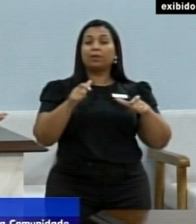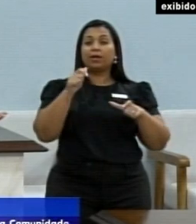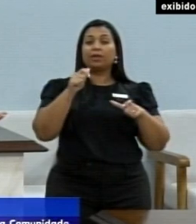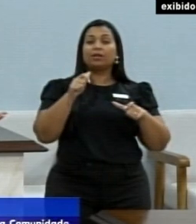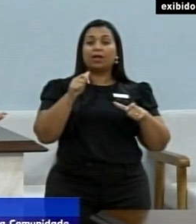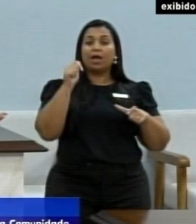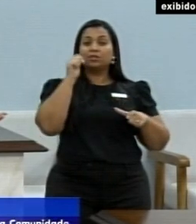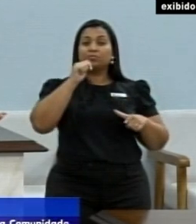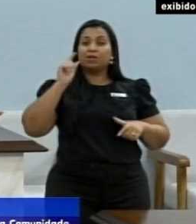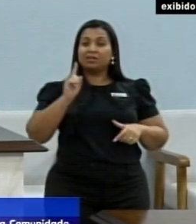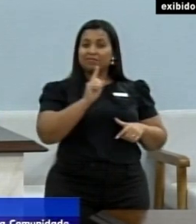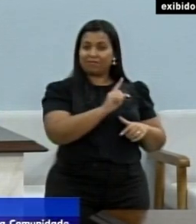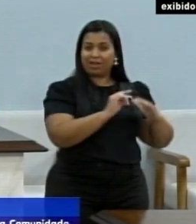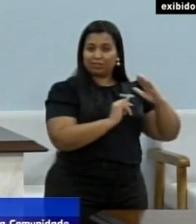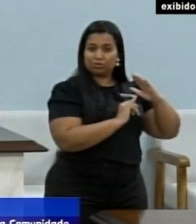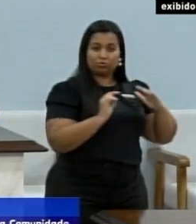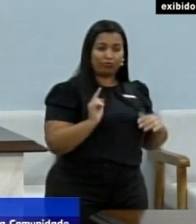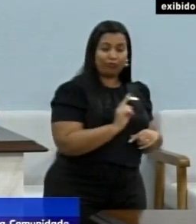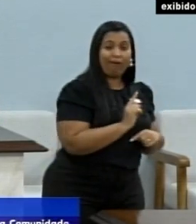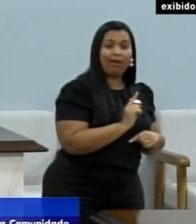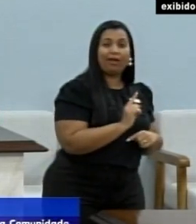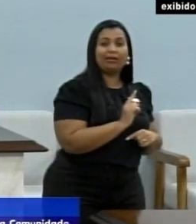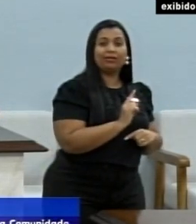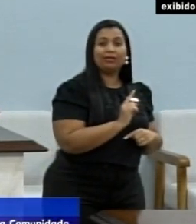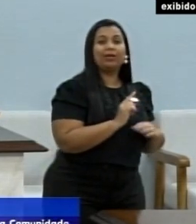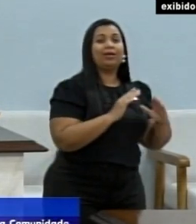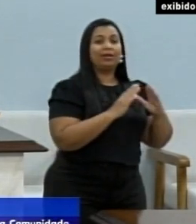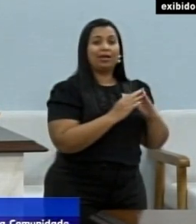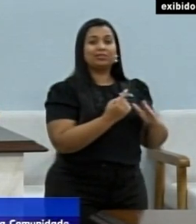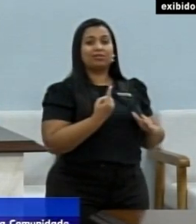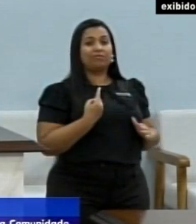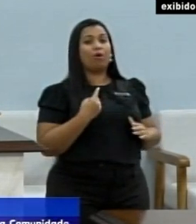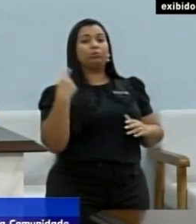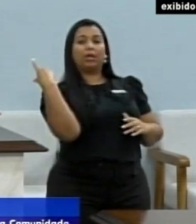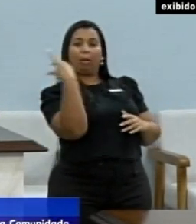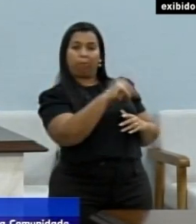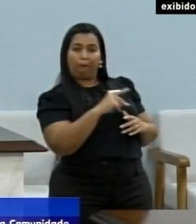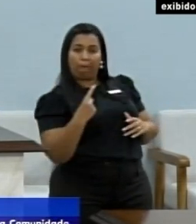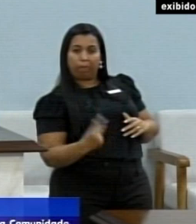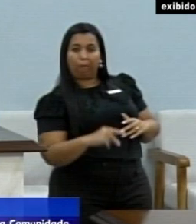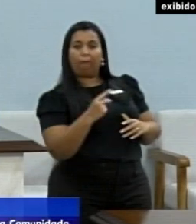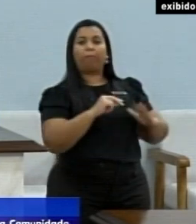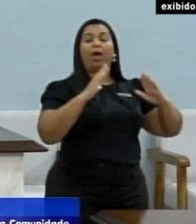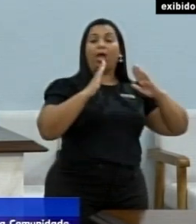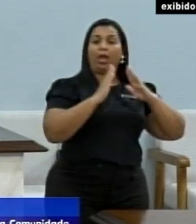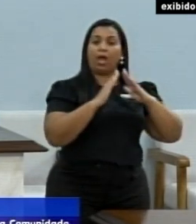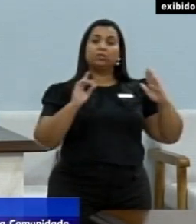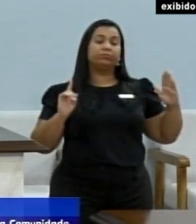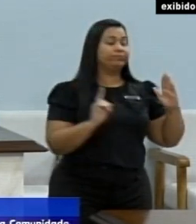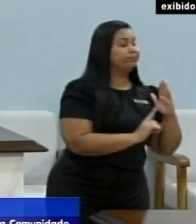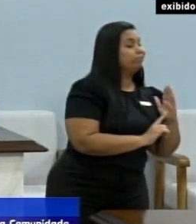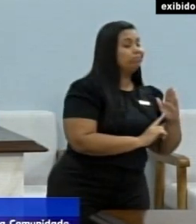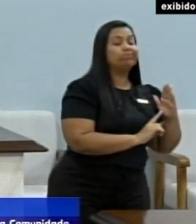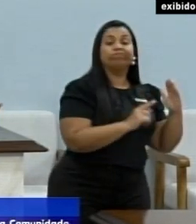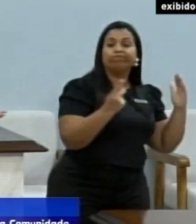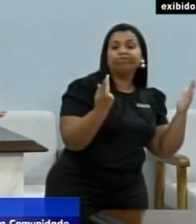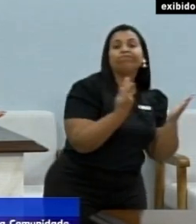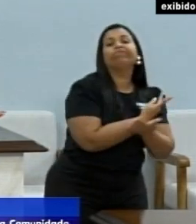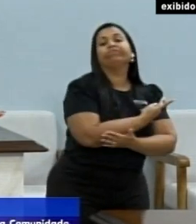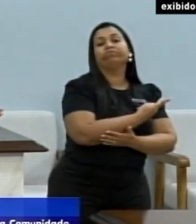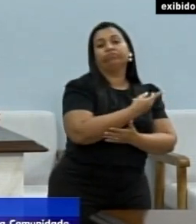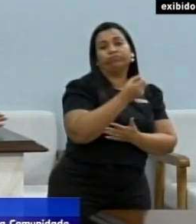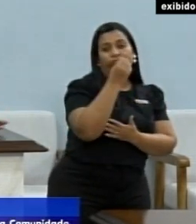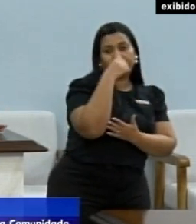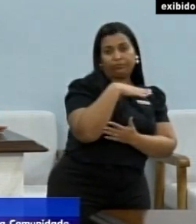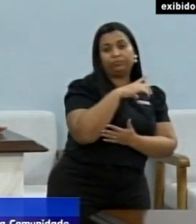até o Instituto hoje, elas voltam para casa e são agredidas. Elas voltam para casa e sofrem a violência. E lembrando